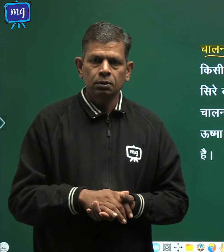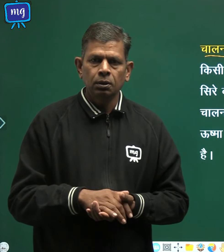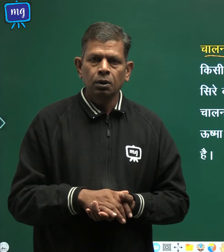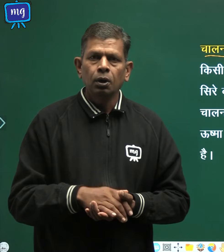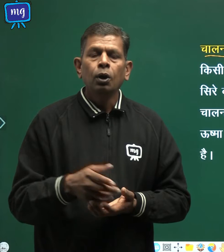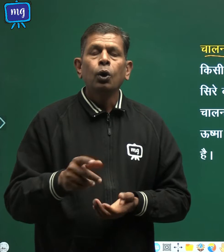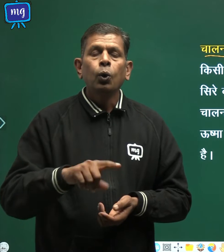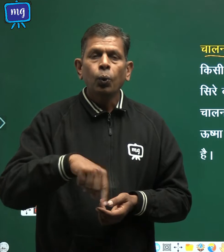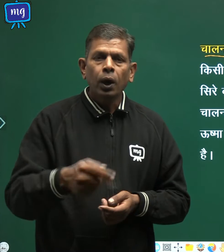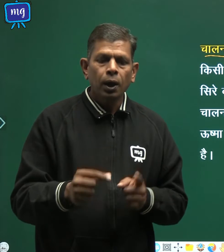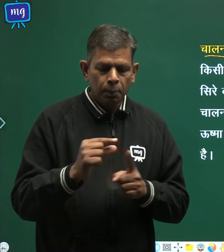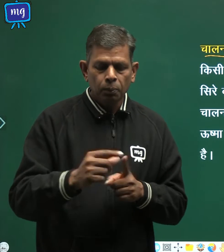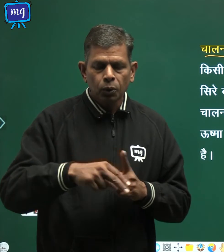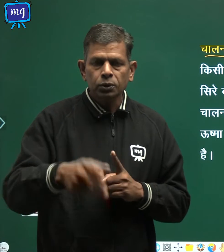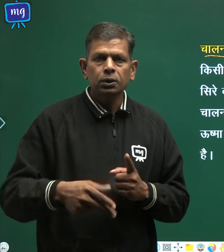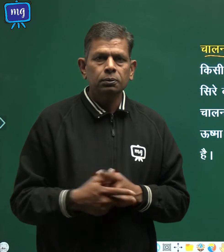वह प्रक्रम